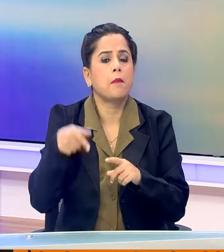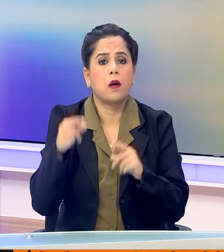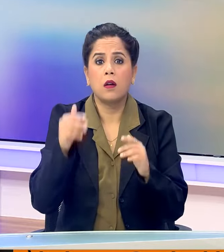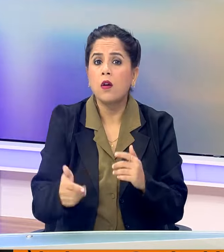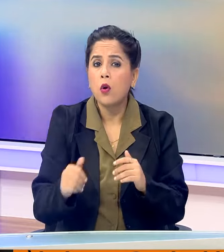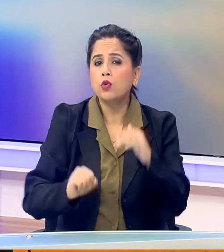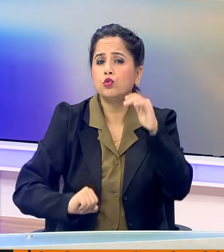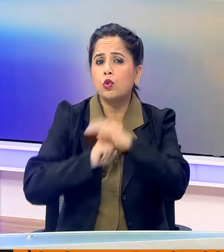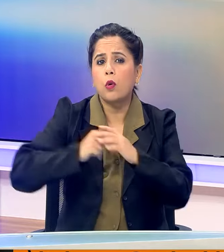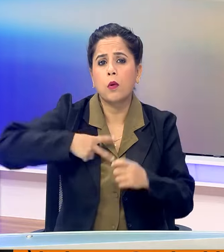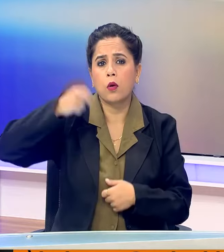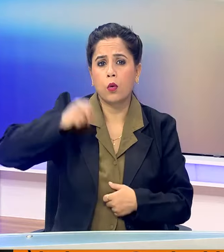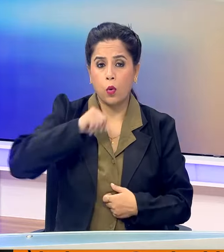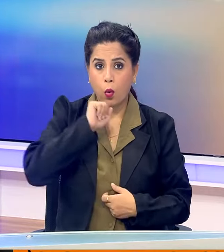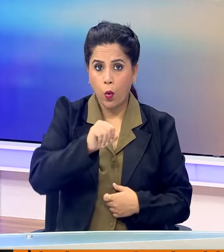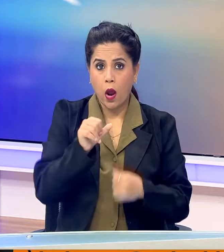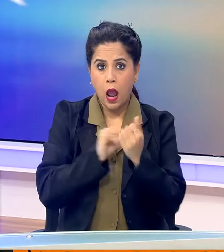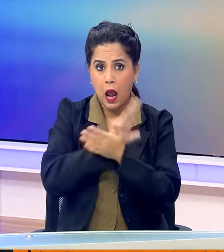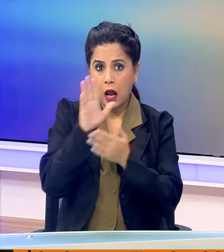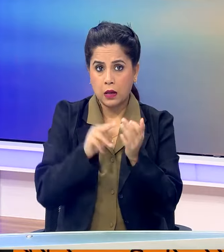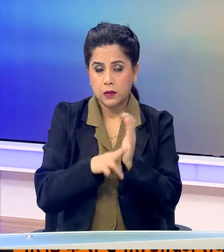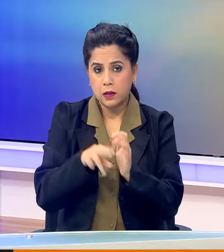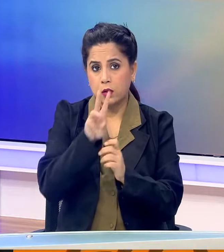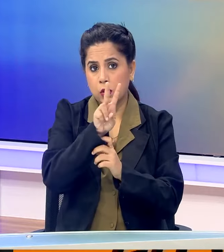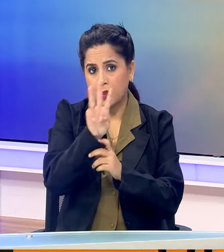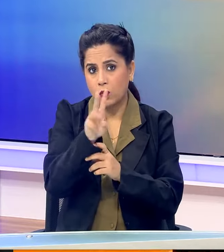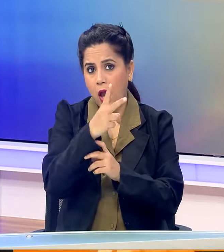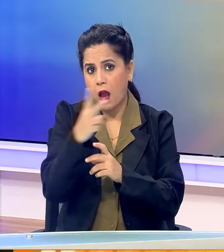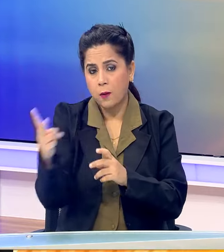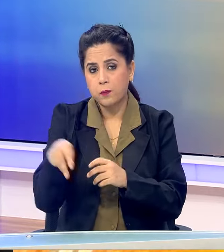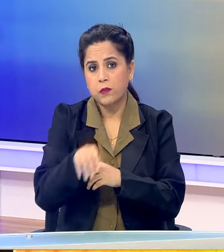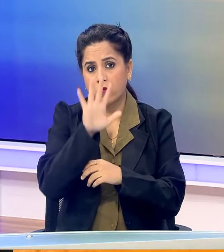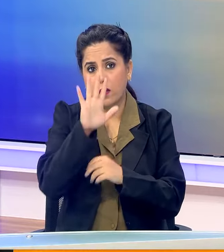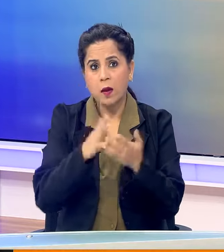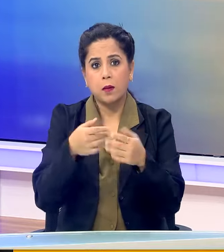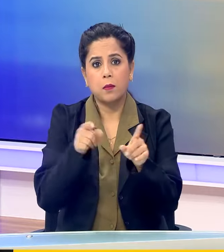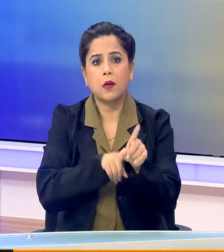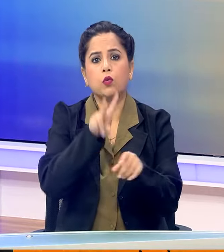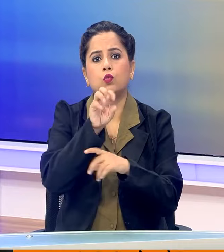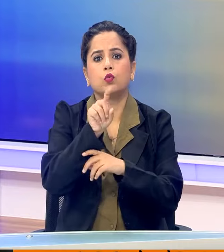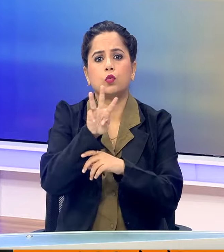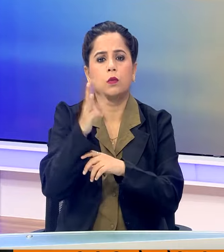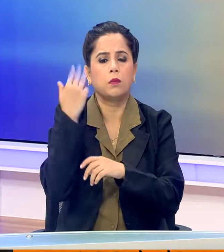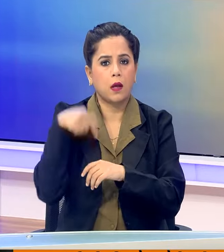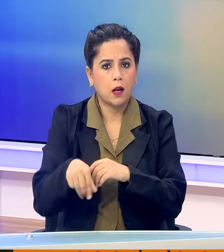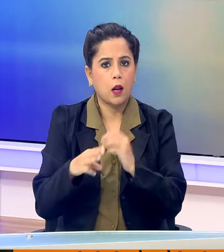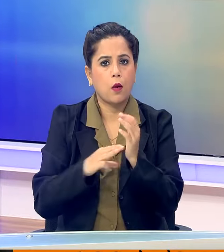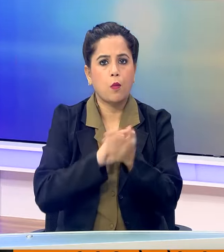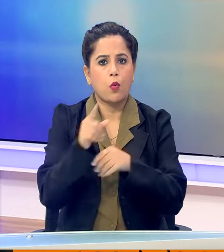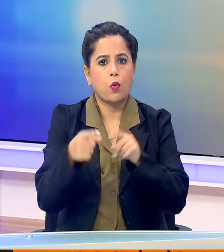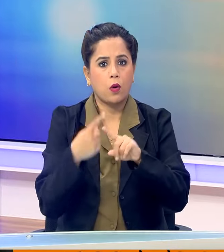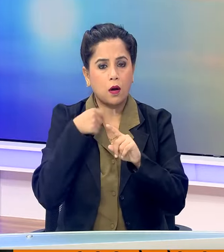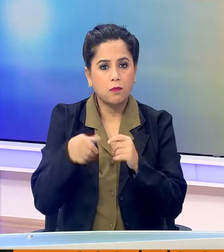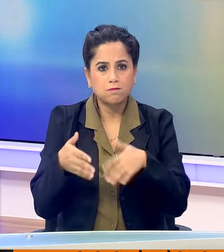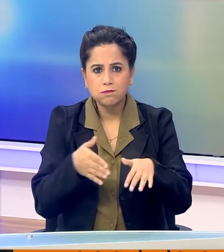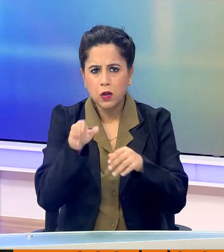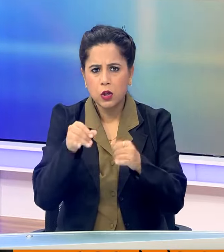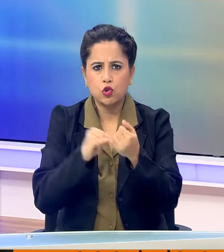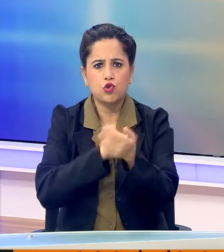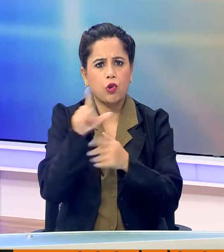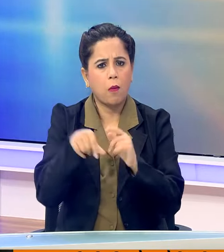न्यायालय के एक वकील ने हसीना और 23 अन्य पर 5 मई 2013 को मोती झील के शपला